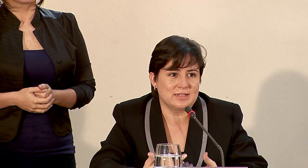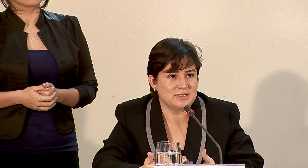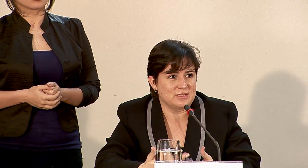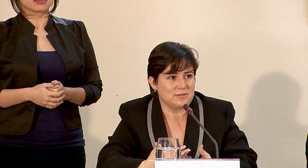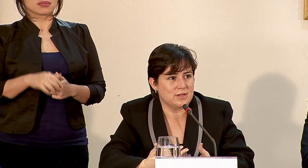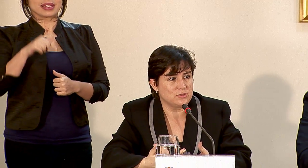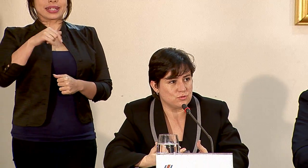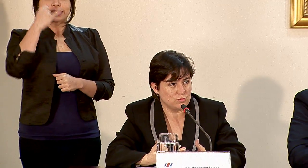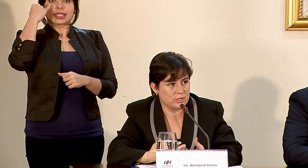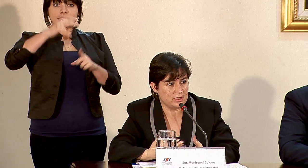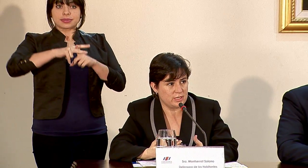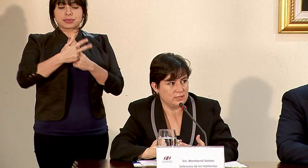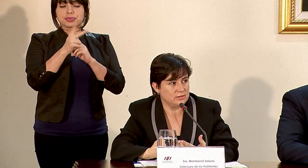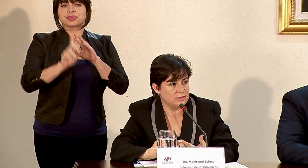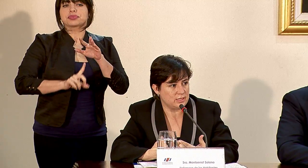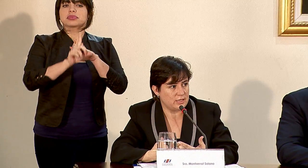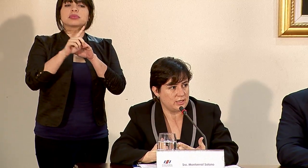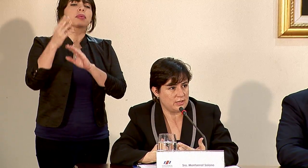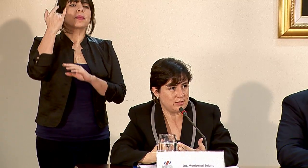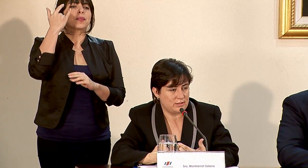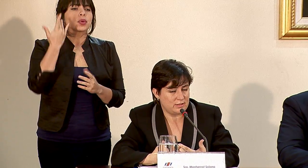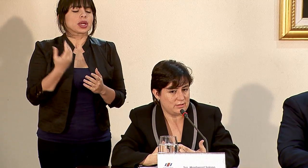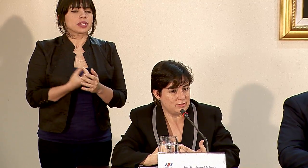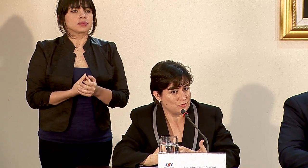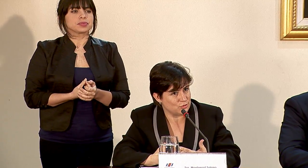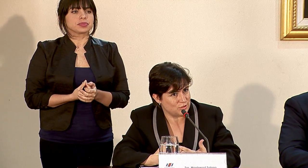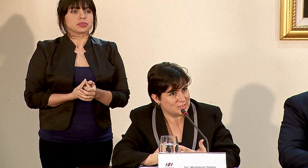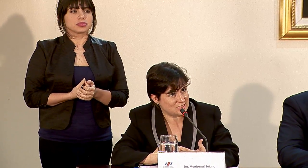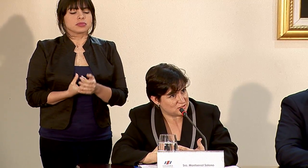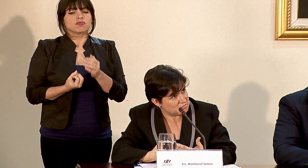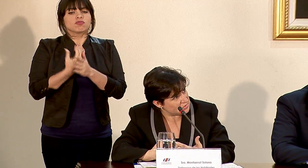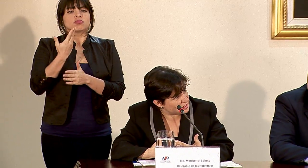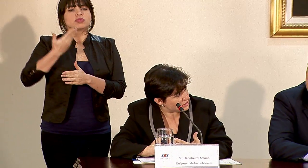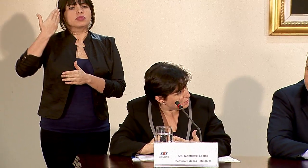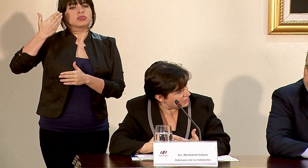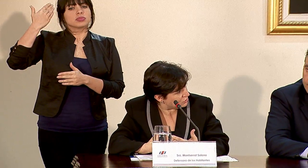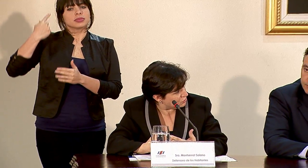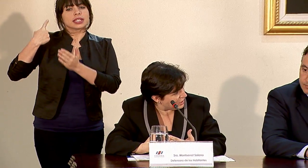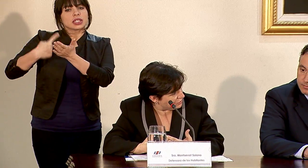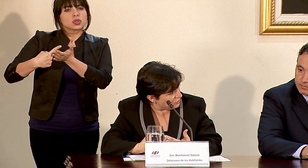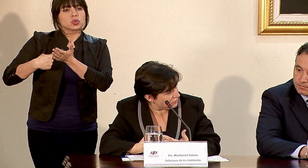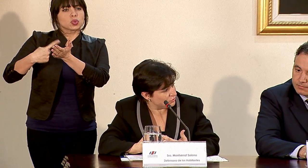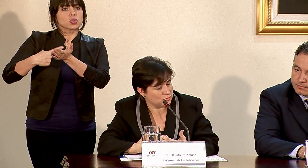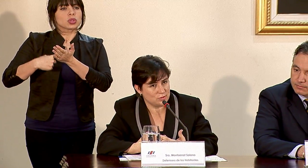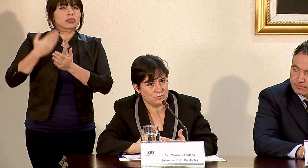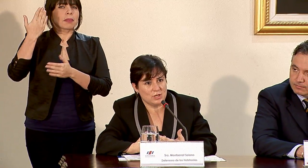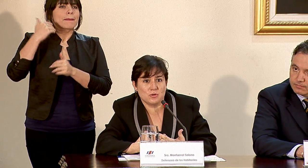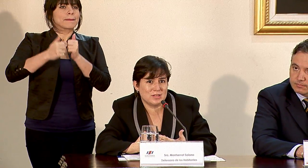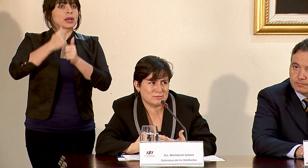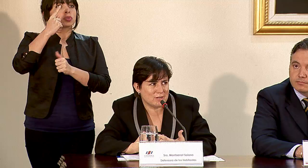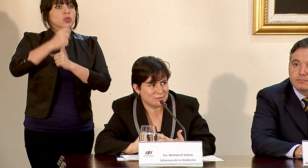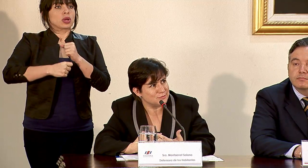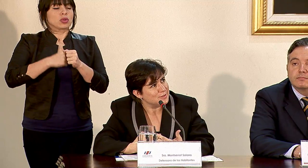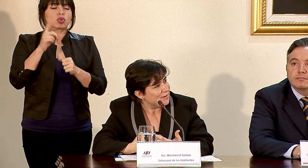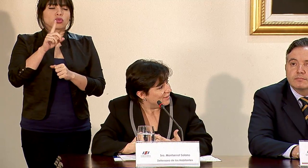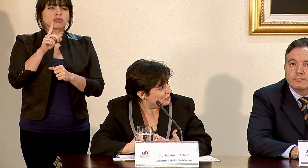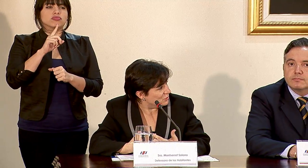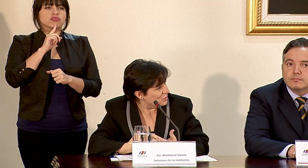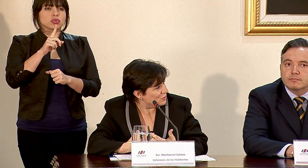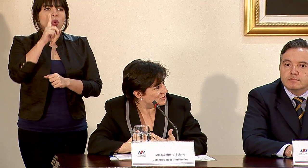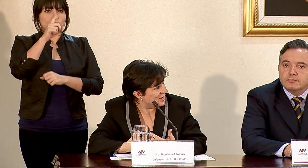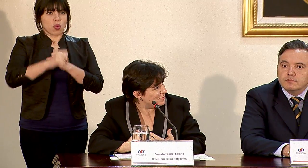Esta iniciativa surge de discusiones que hace más de un año, no hace un año,